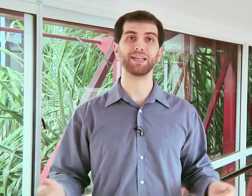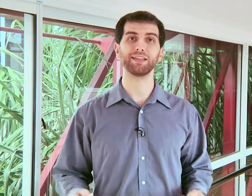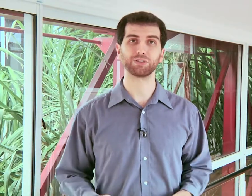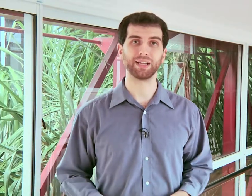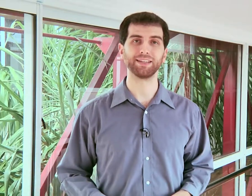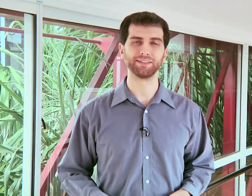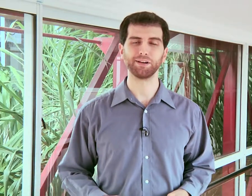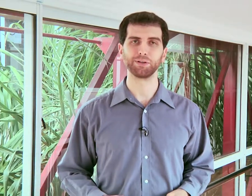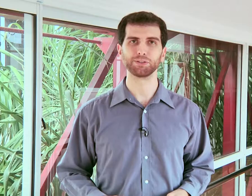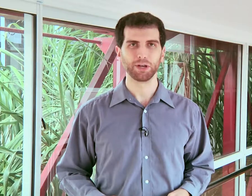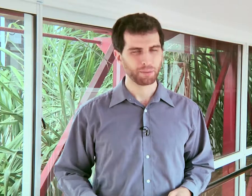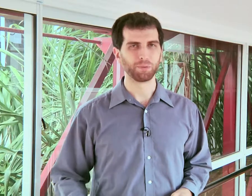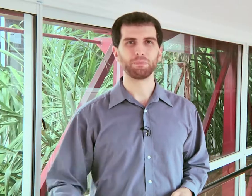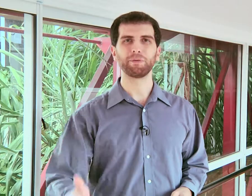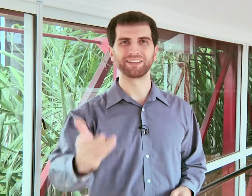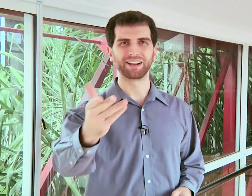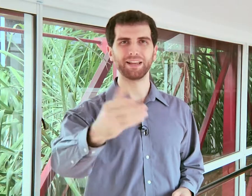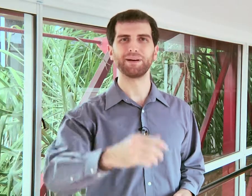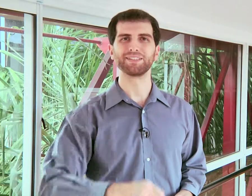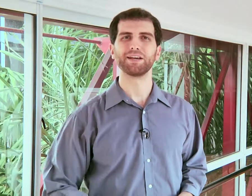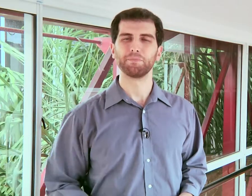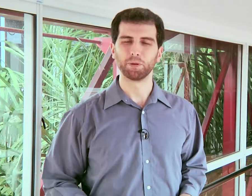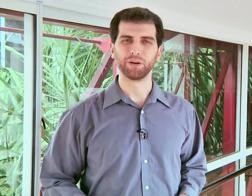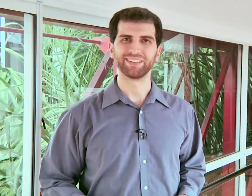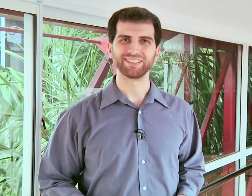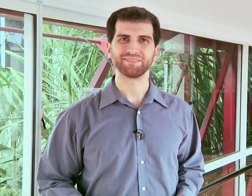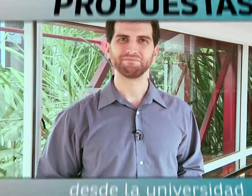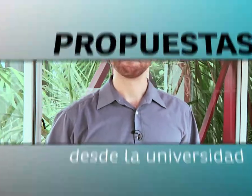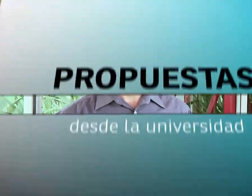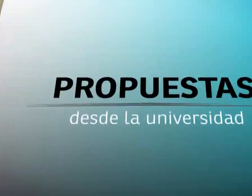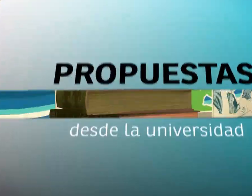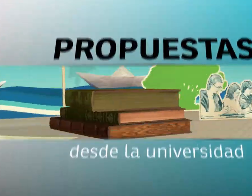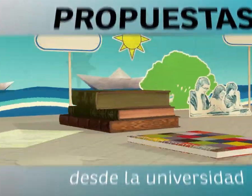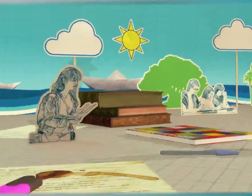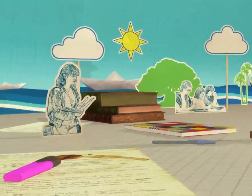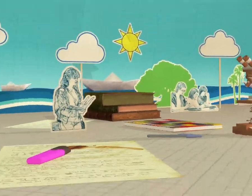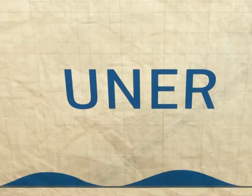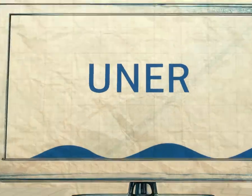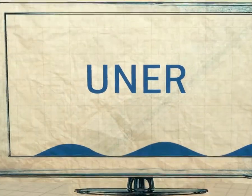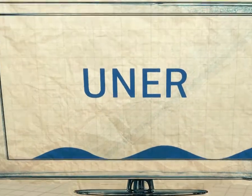Universidad Nacional de Entre Ríos volvamos para traerles más propuestas.